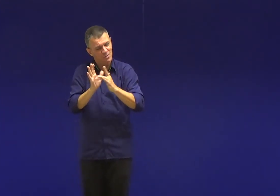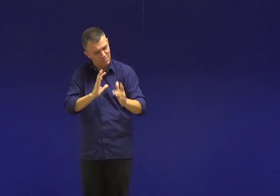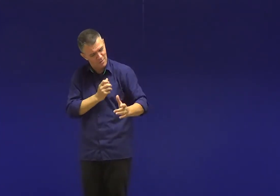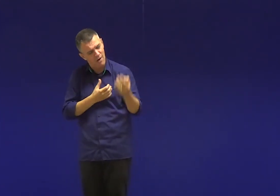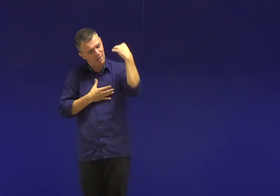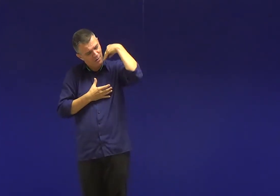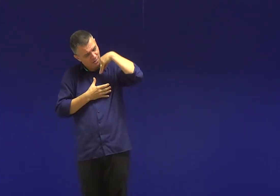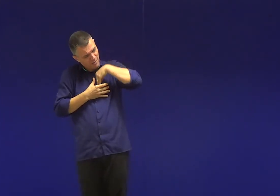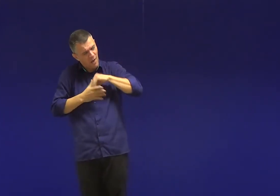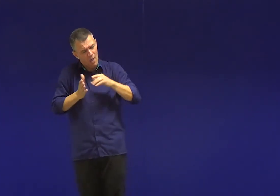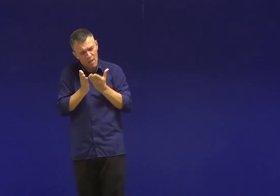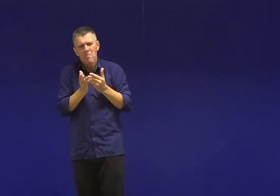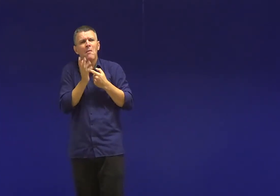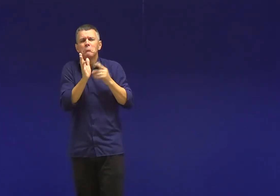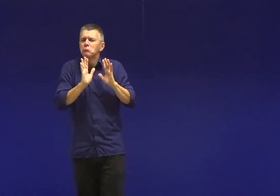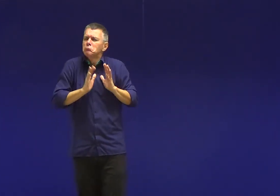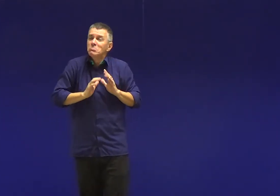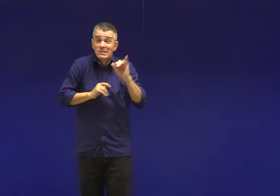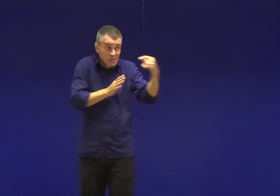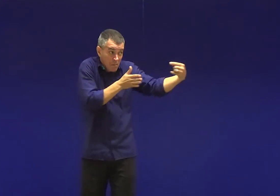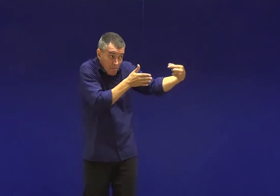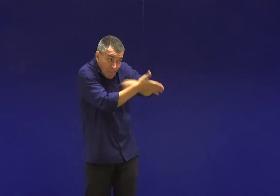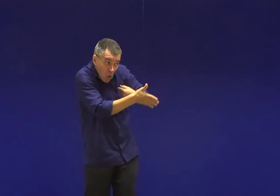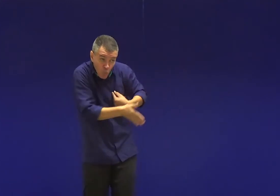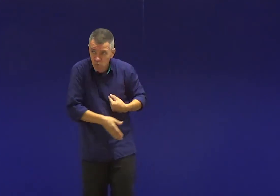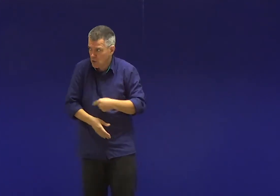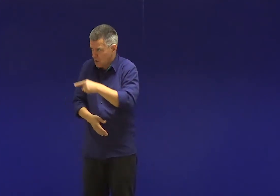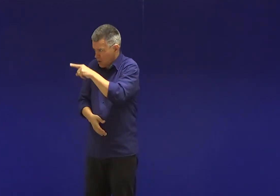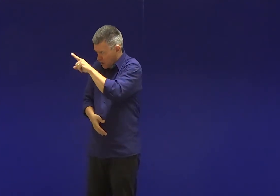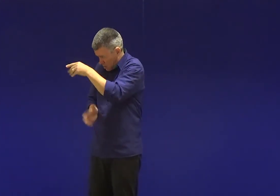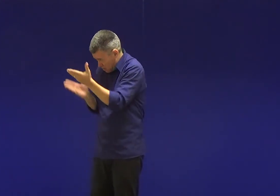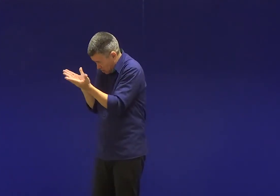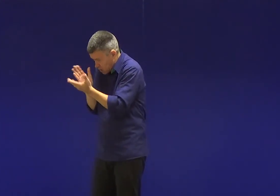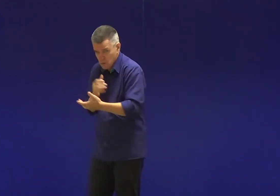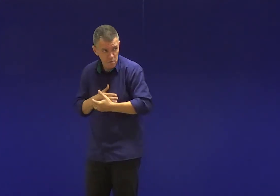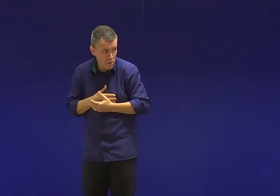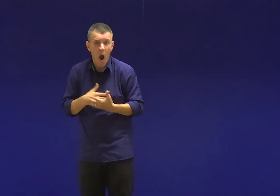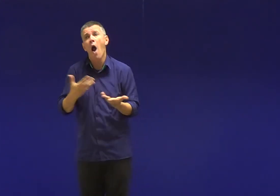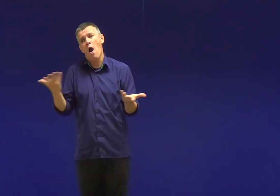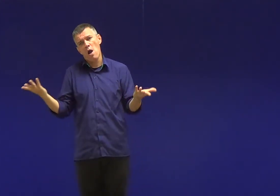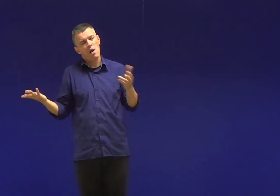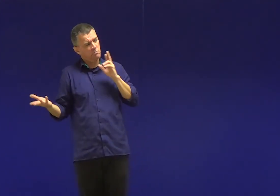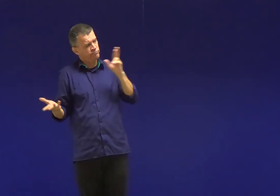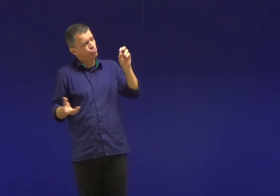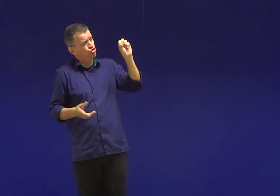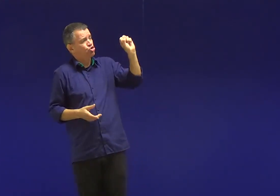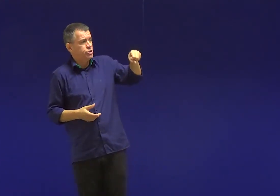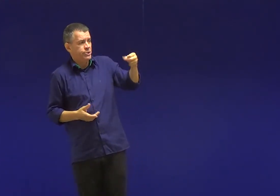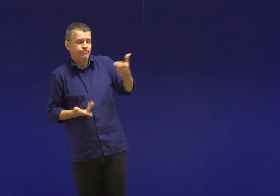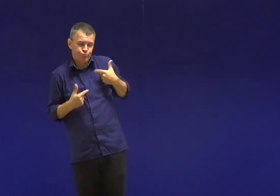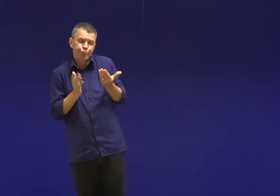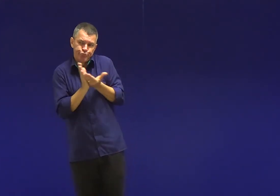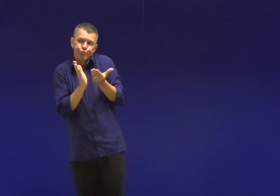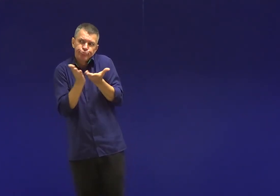cristão. As pessoas têm que perceber isso em você. Seja humilde. Você é cristão? Ah, realmente, eu sou cristão,